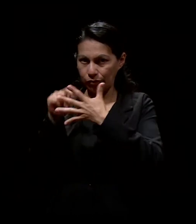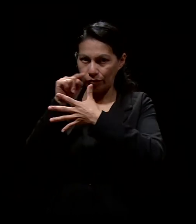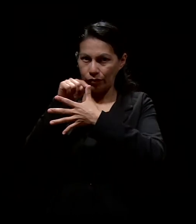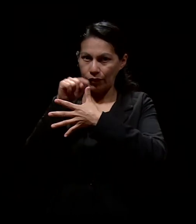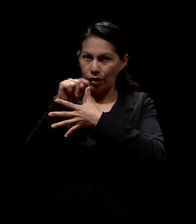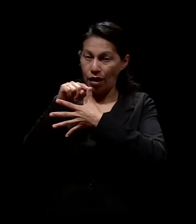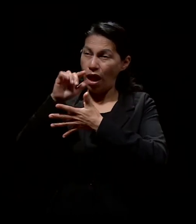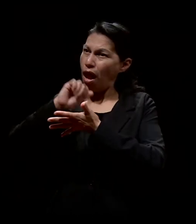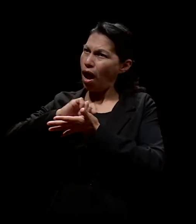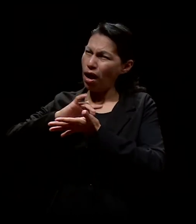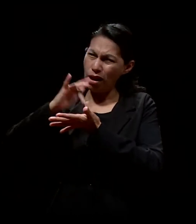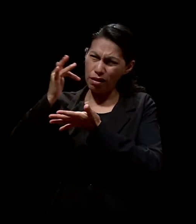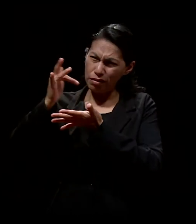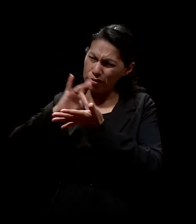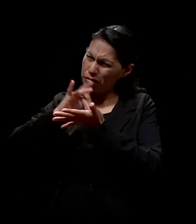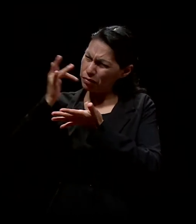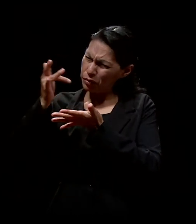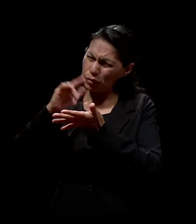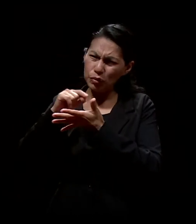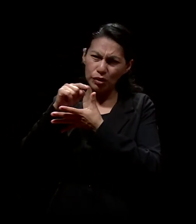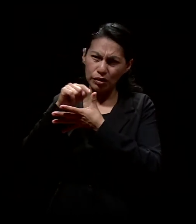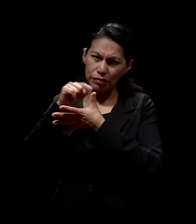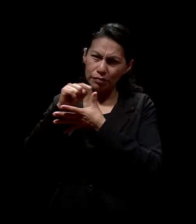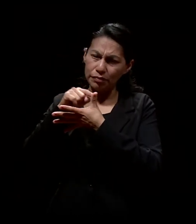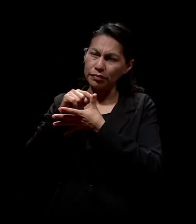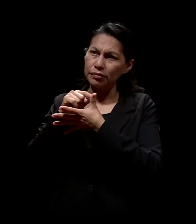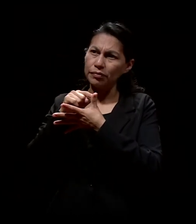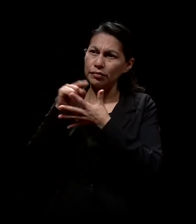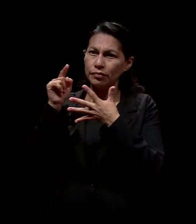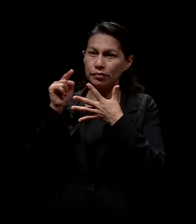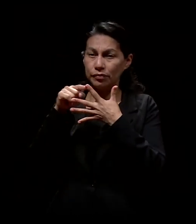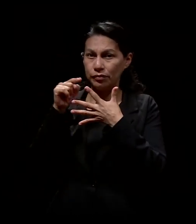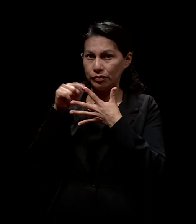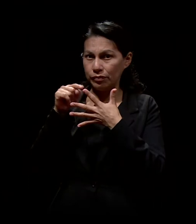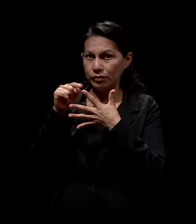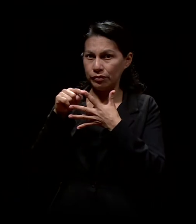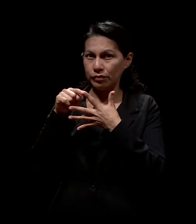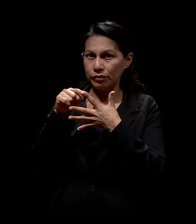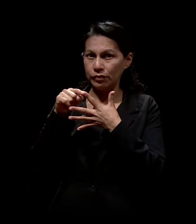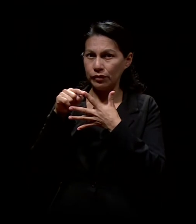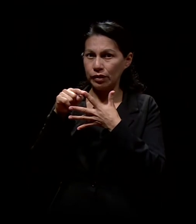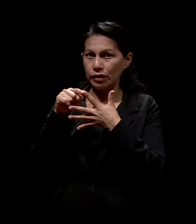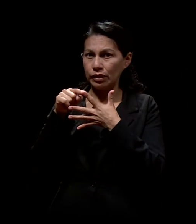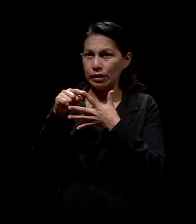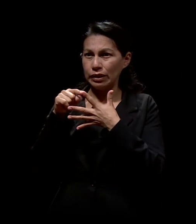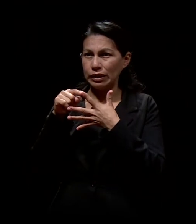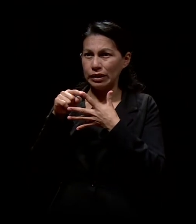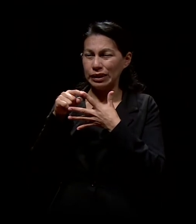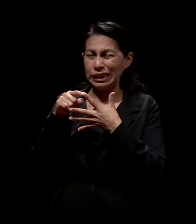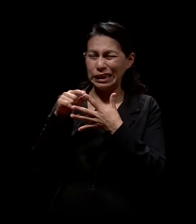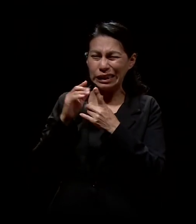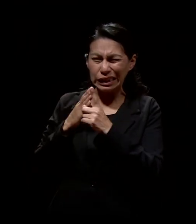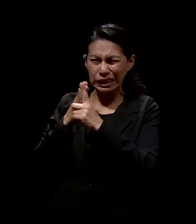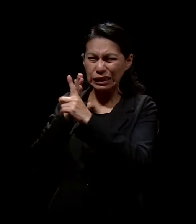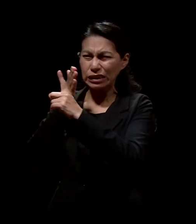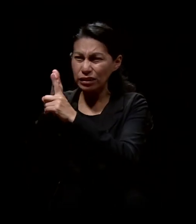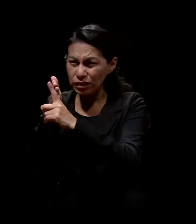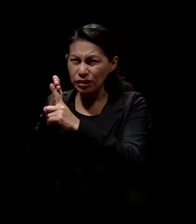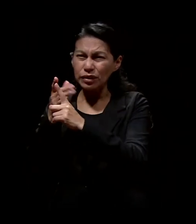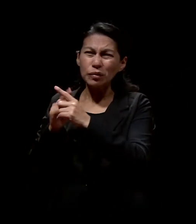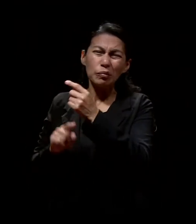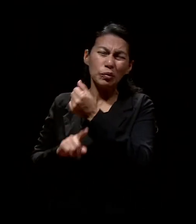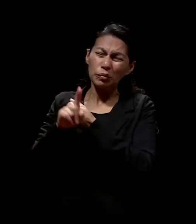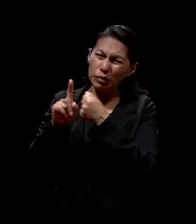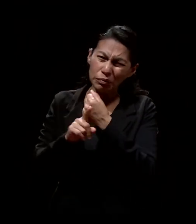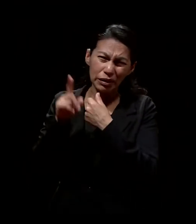La primera sección la dividí en agradecimientos y yo escribo todos mis agradecimientos en esa sección. La segunda sección la llamé